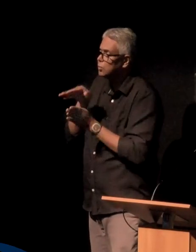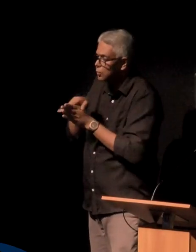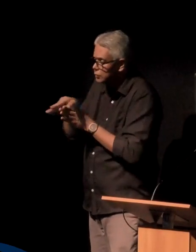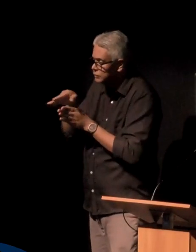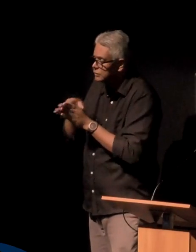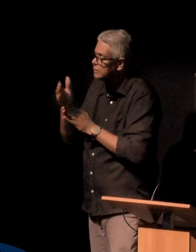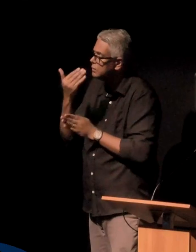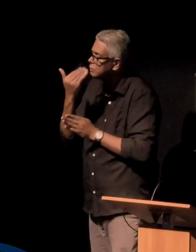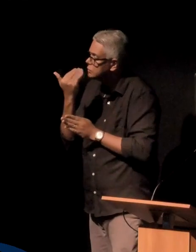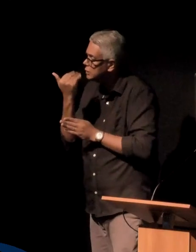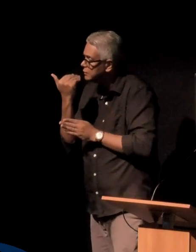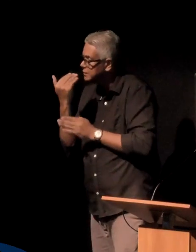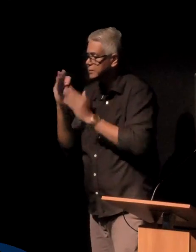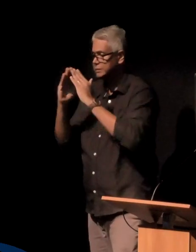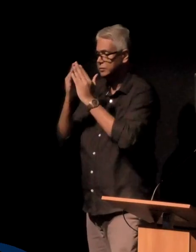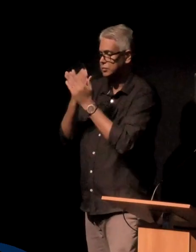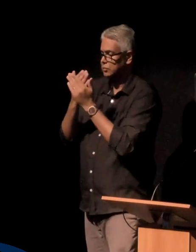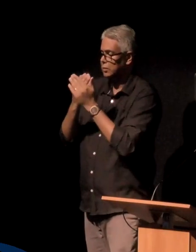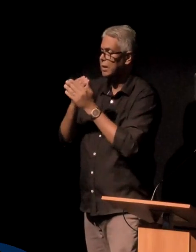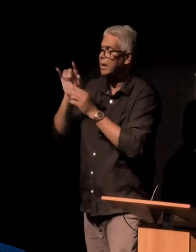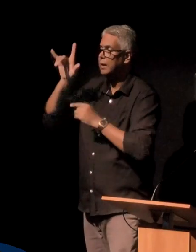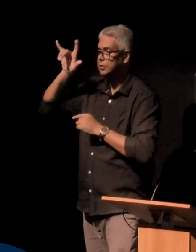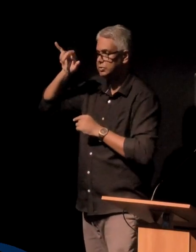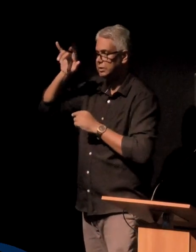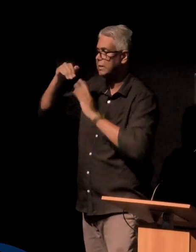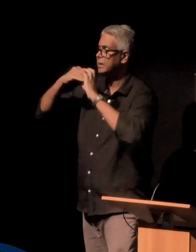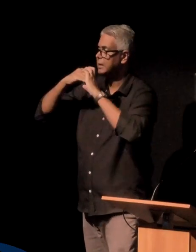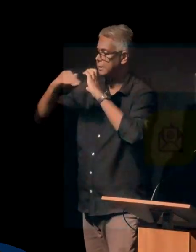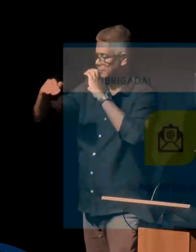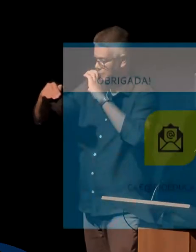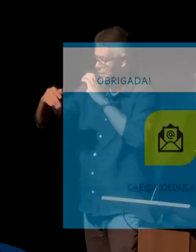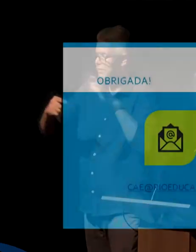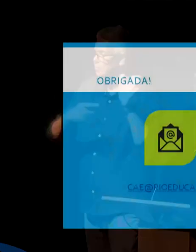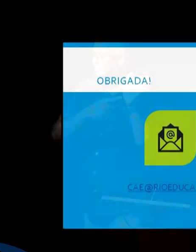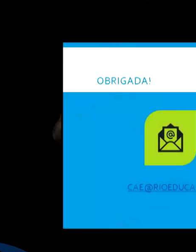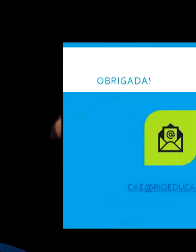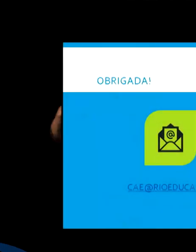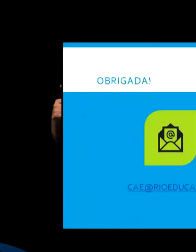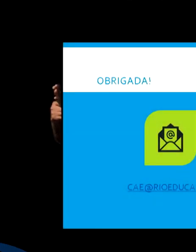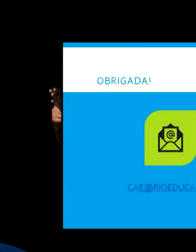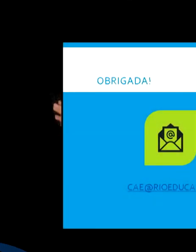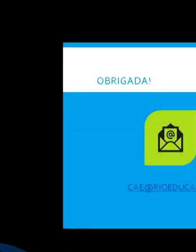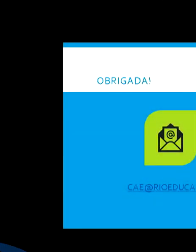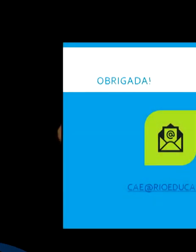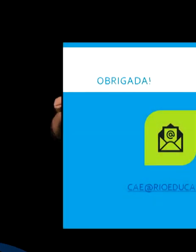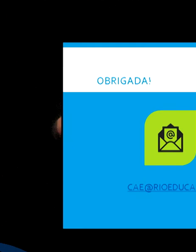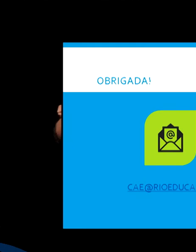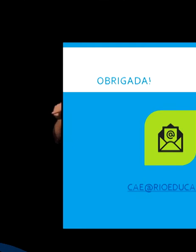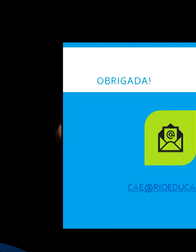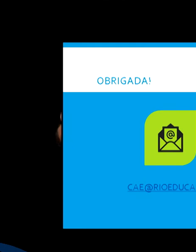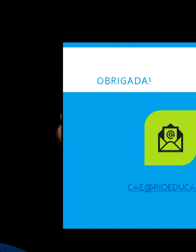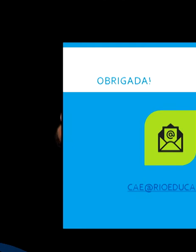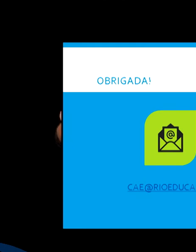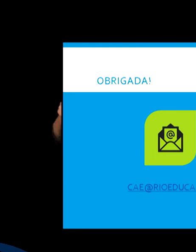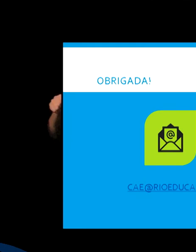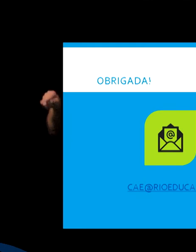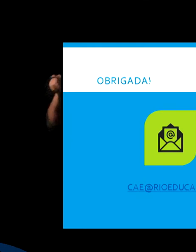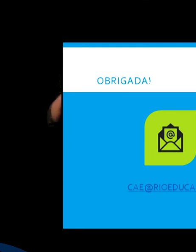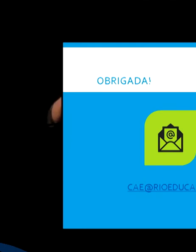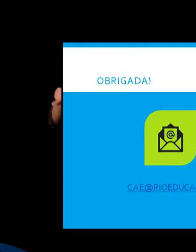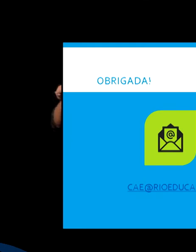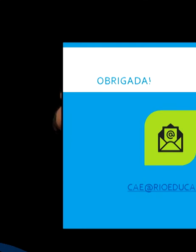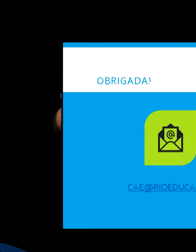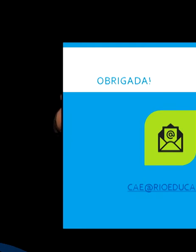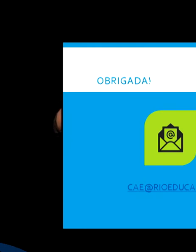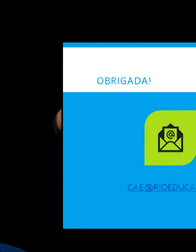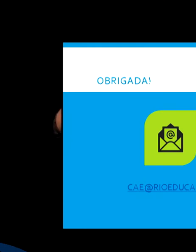e é nosso nosso e-mail cala caia@rioeduca.net e o e-mail @ no Instagram